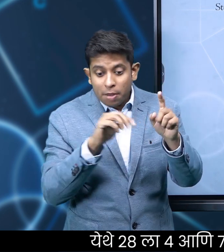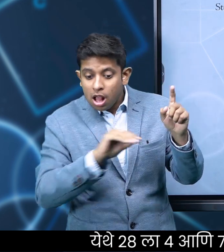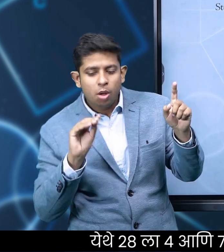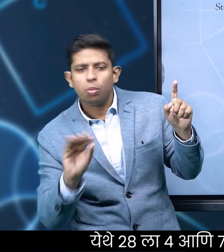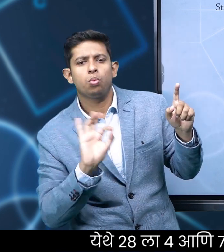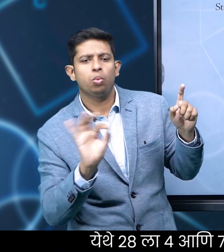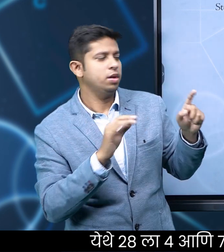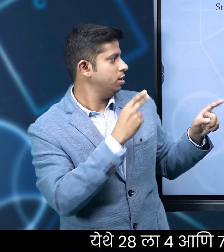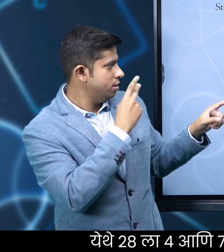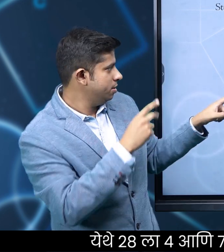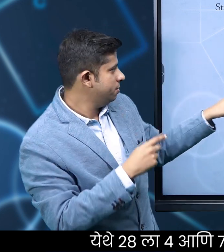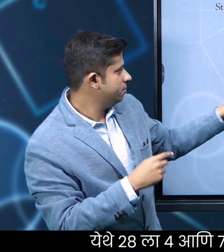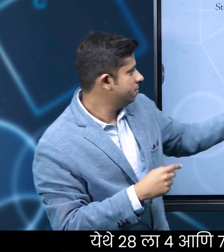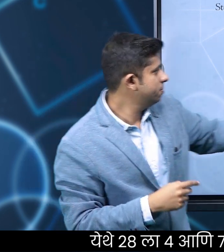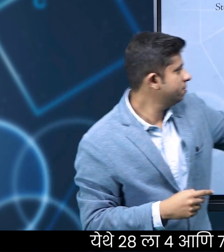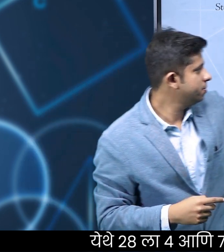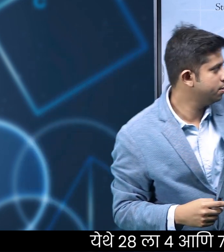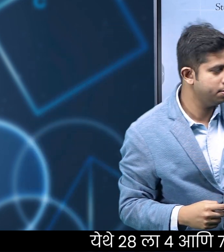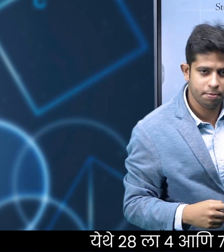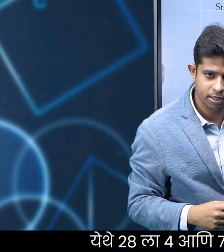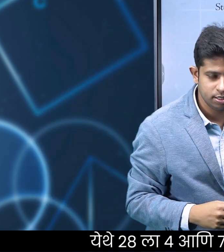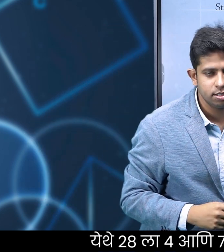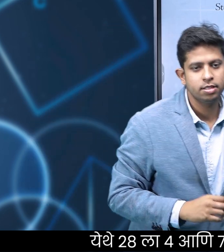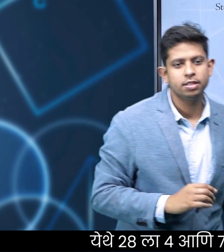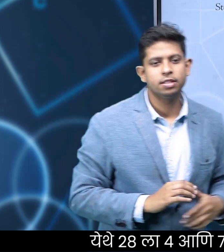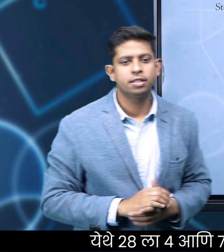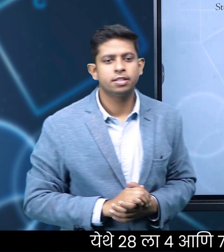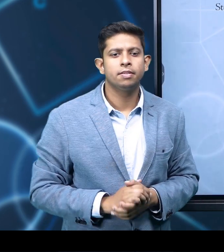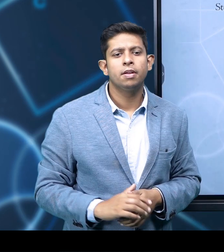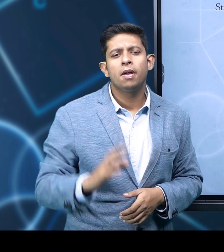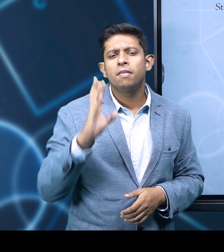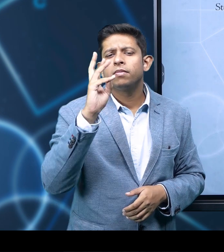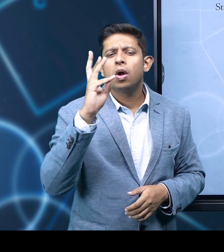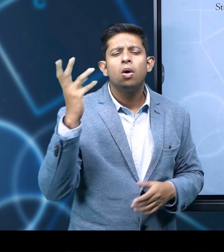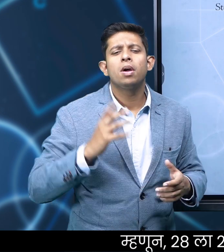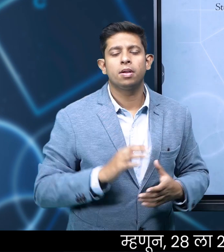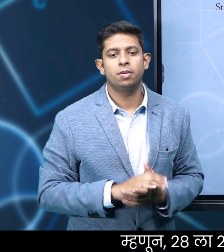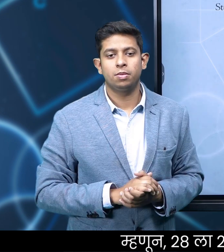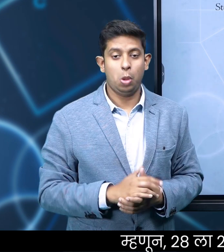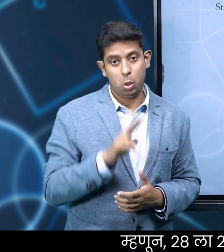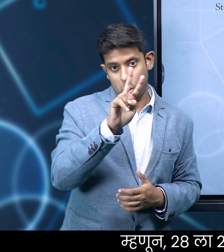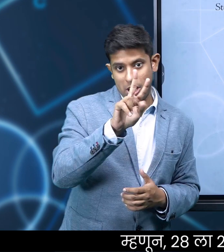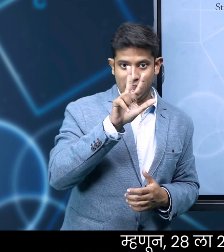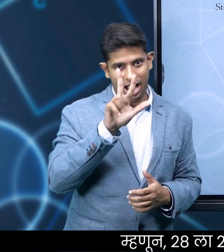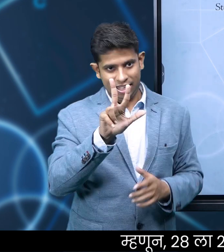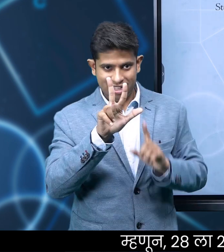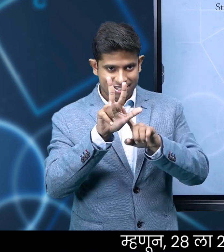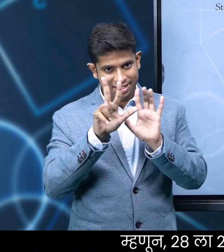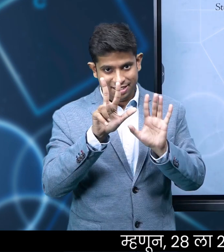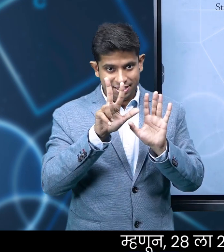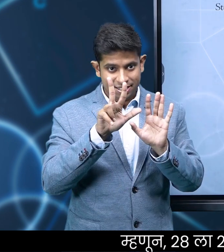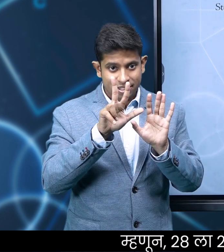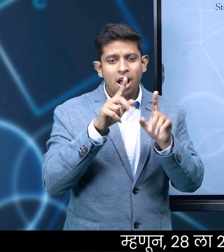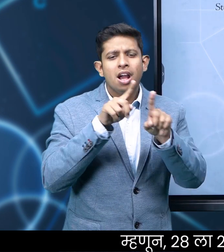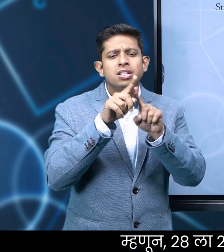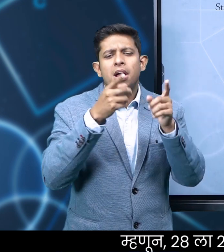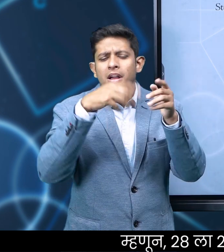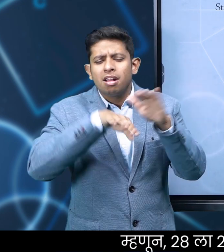आणि 7 ने भाग जातो, कोणताही उर्वरित न ठेवता. चरण 4. म्हणून 28 ला 28 बरोबर 7 गुणिले